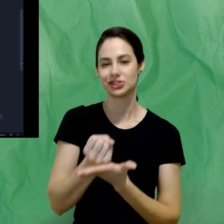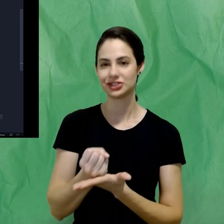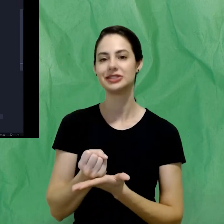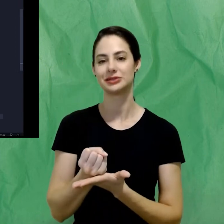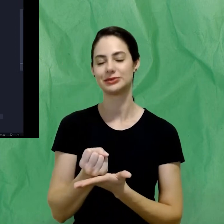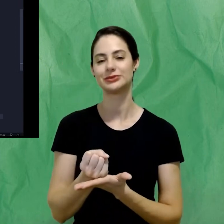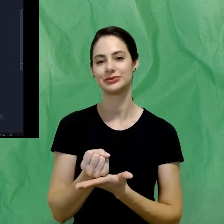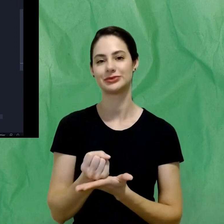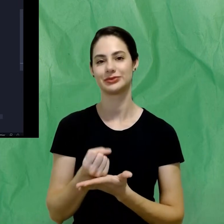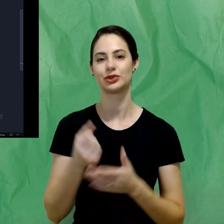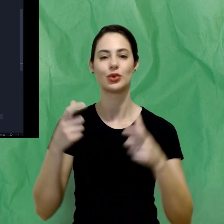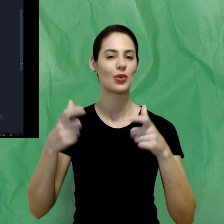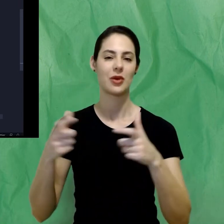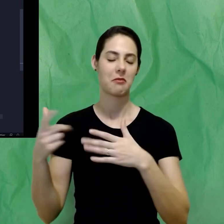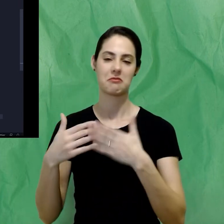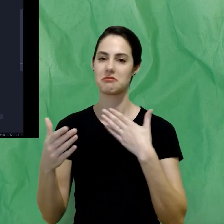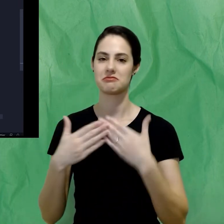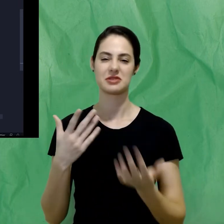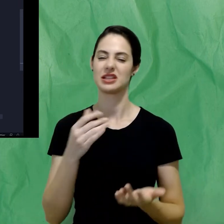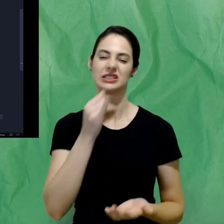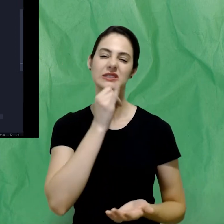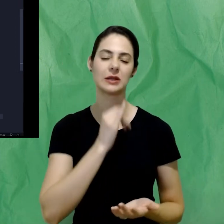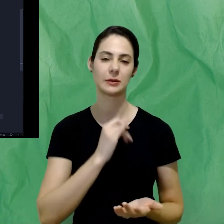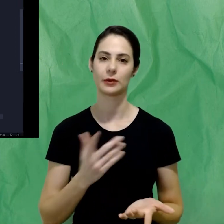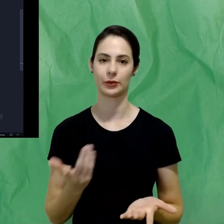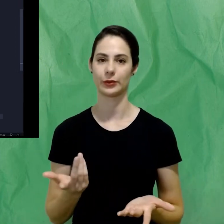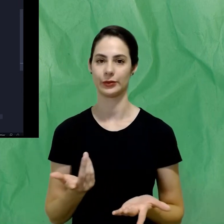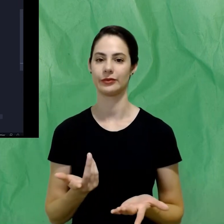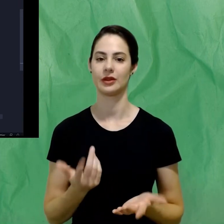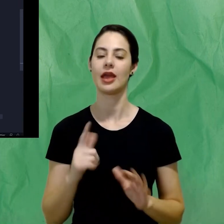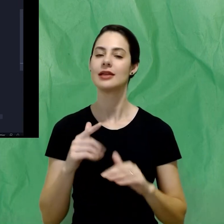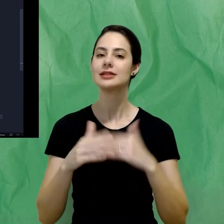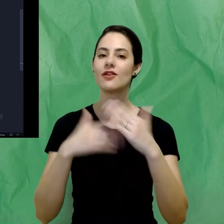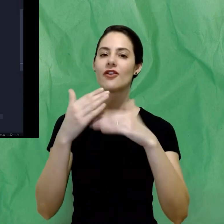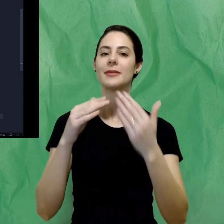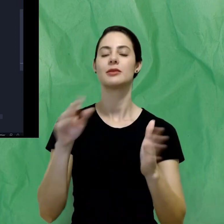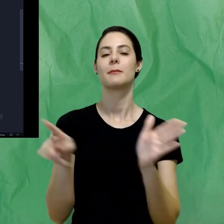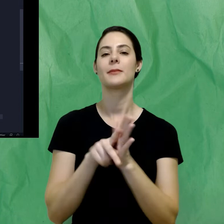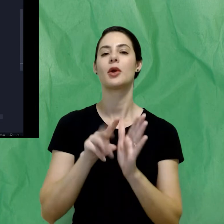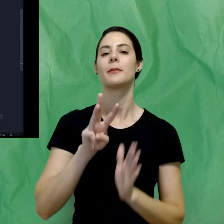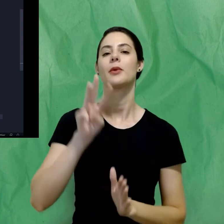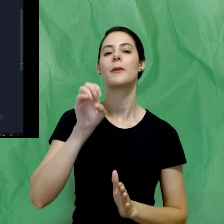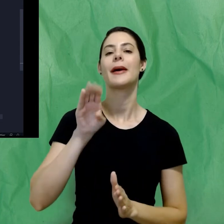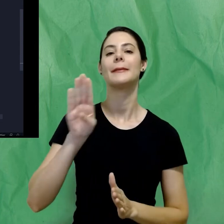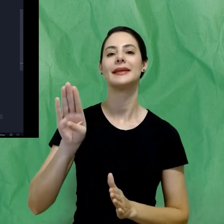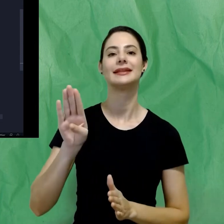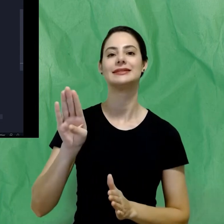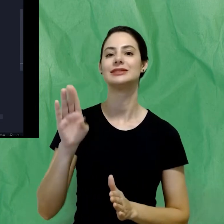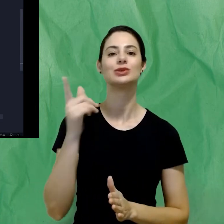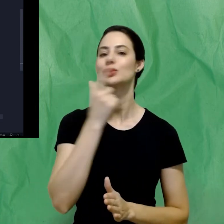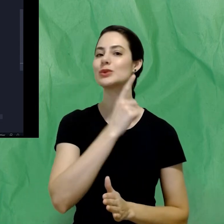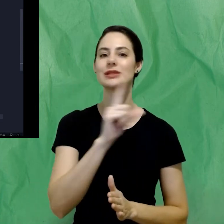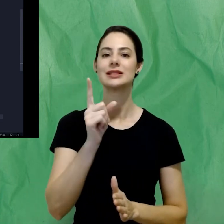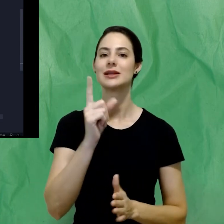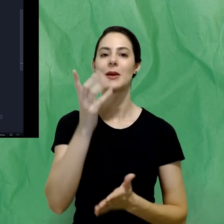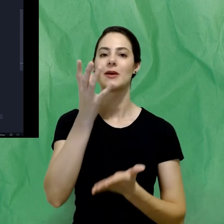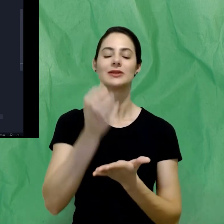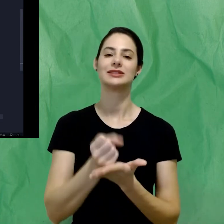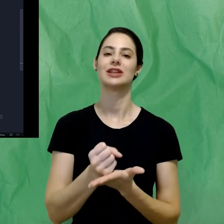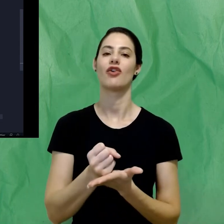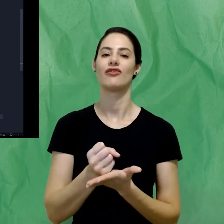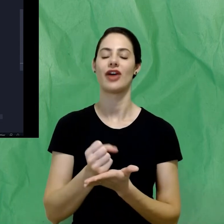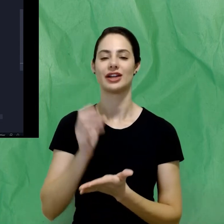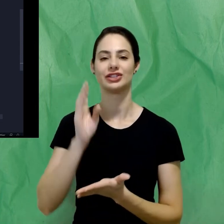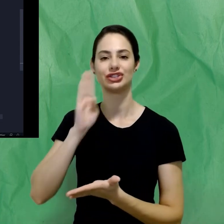servidor, da nossa aplicação. Porque como a gente está falando de desenvolvimento para web, eu não consigo salvar, minha aplicação consegue